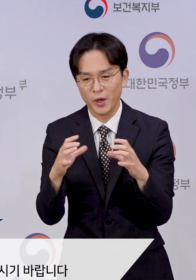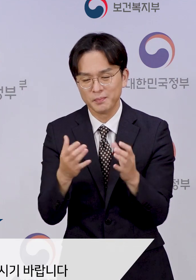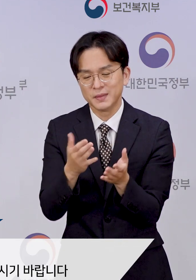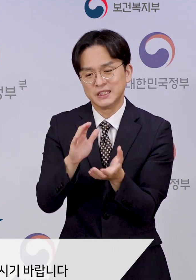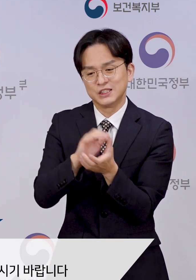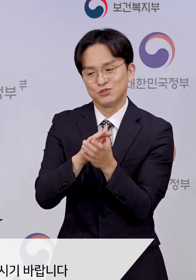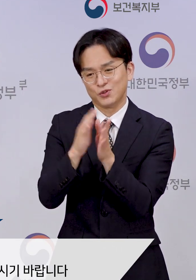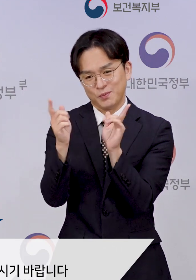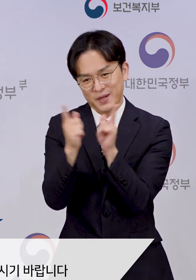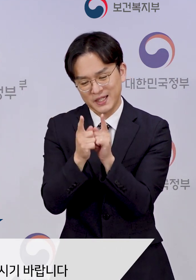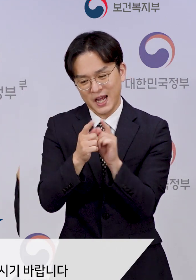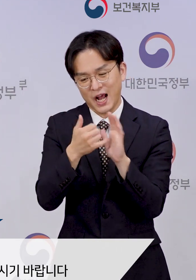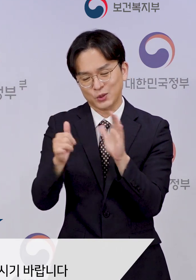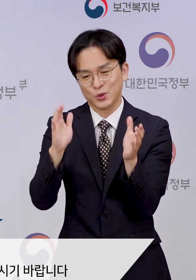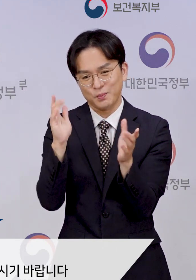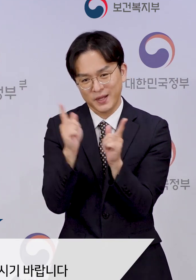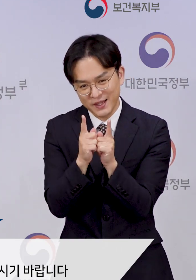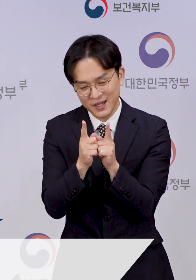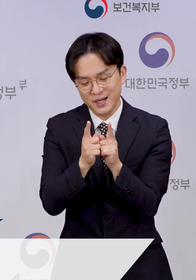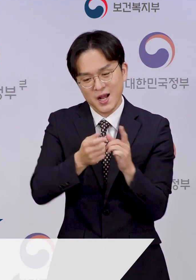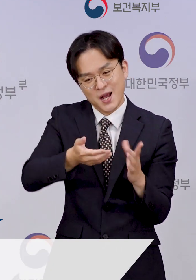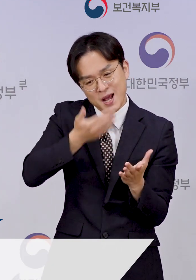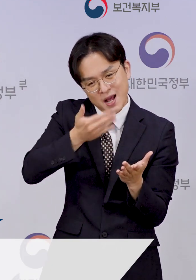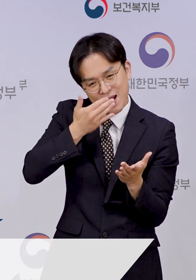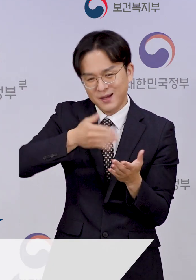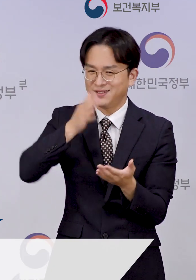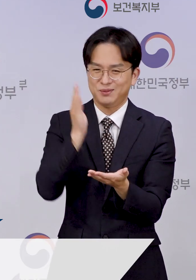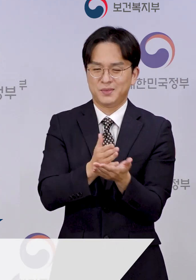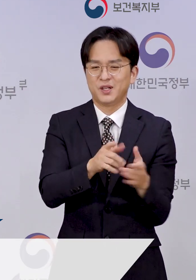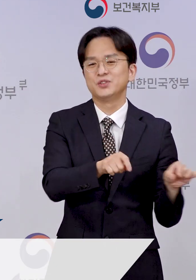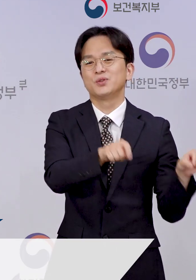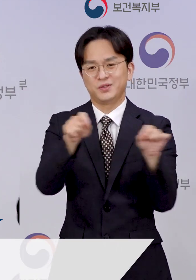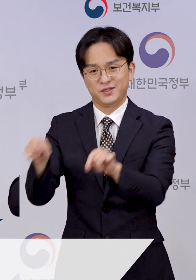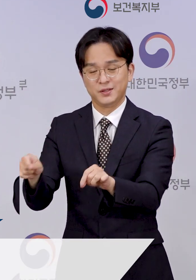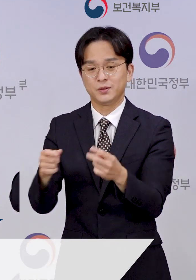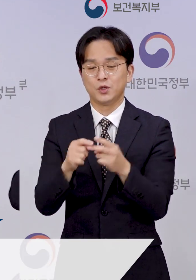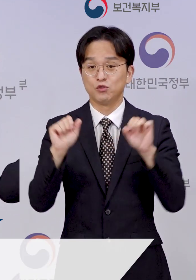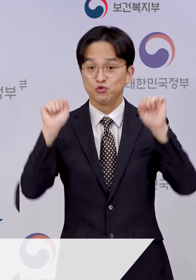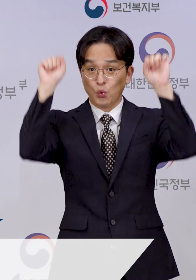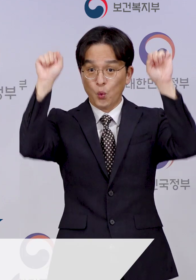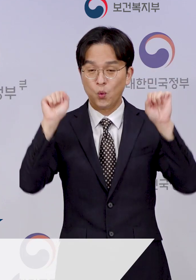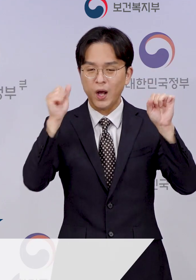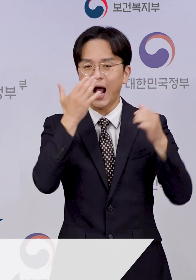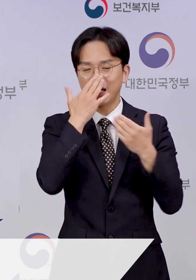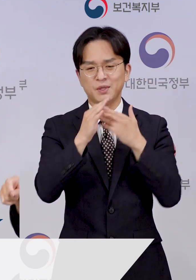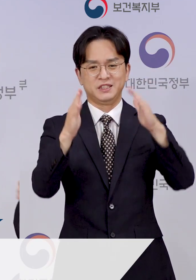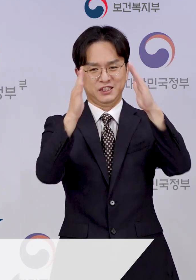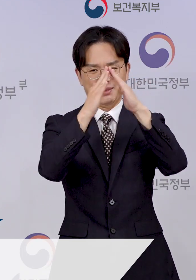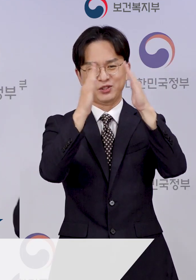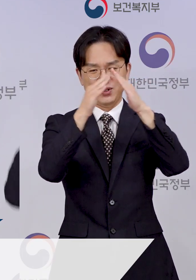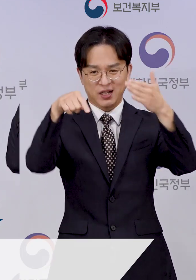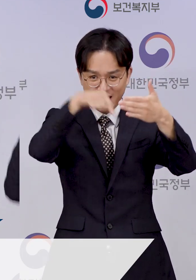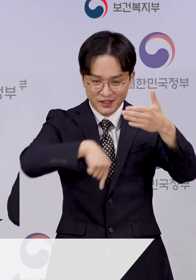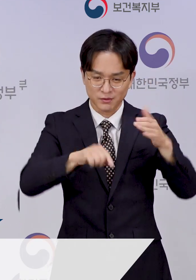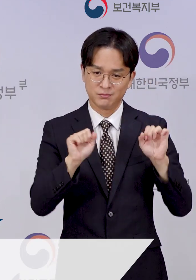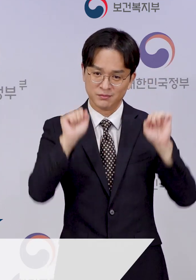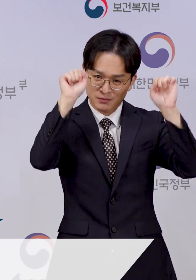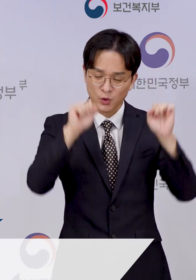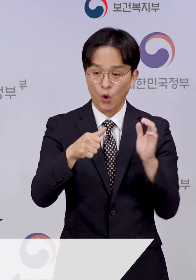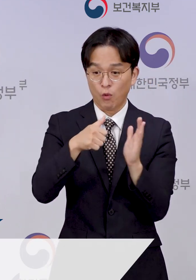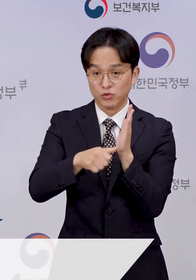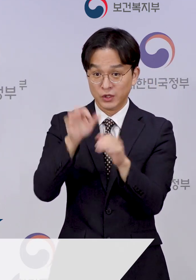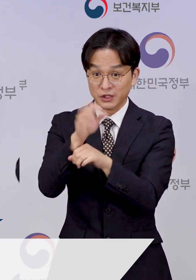연기하거나 취소하여 주시기 바랍니다. 체육시설보다는 집에서 할 수 있는 운동을 하시고 매장